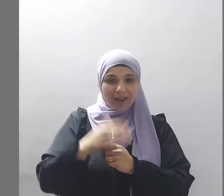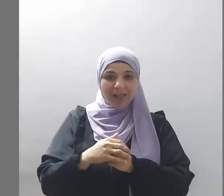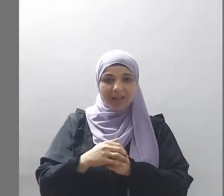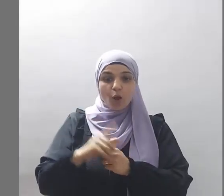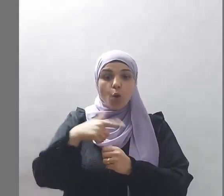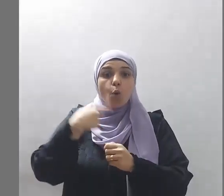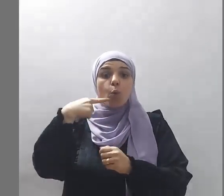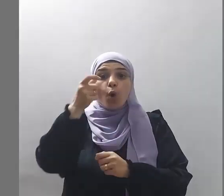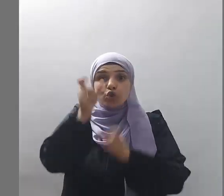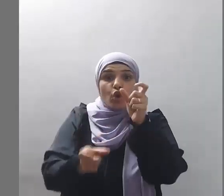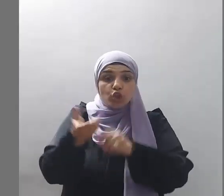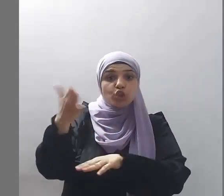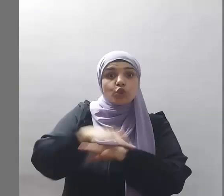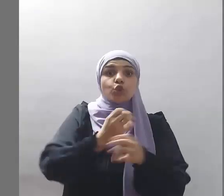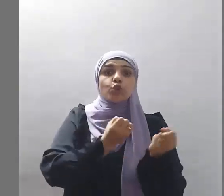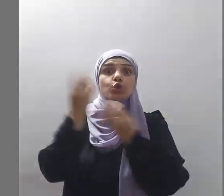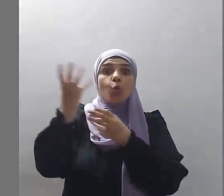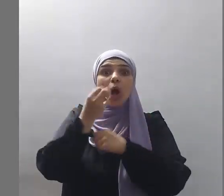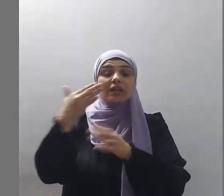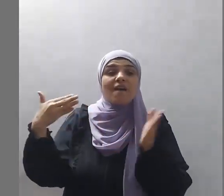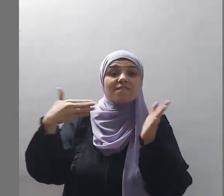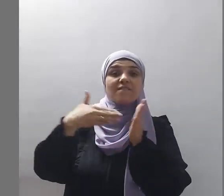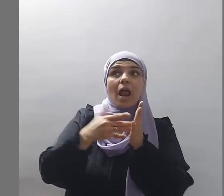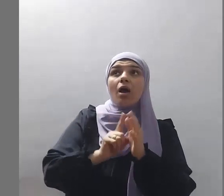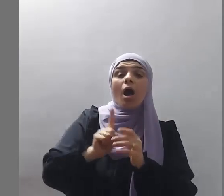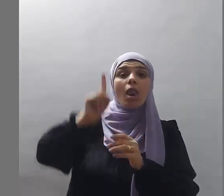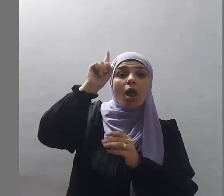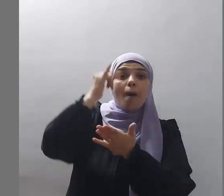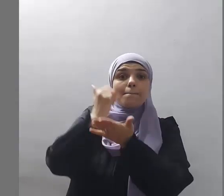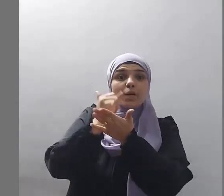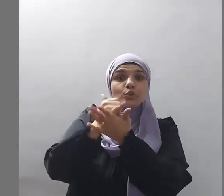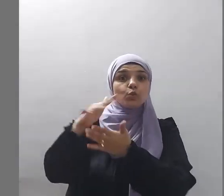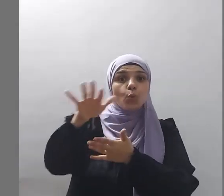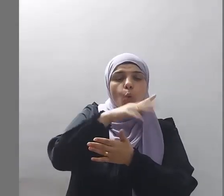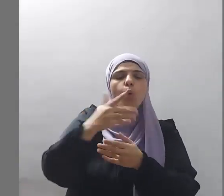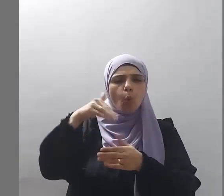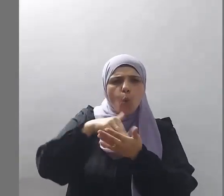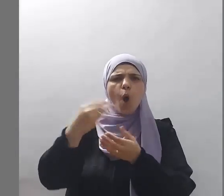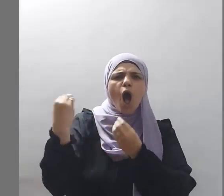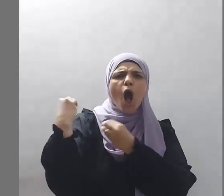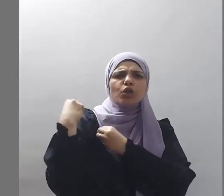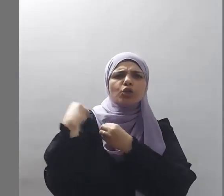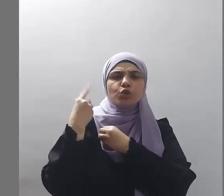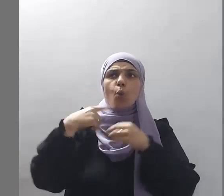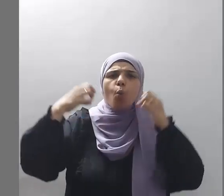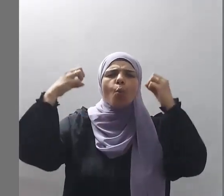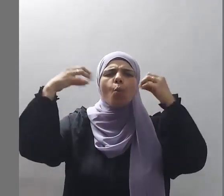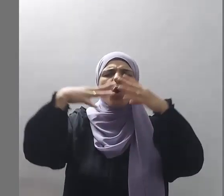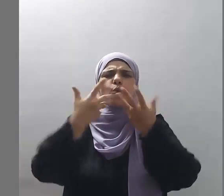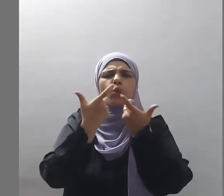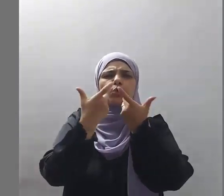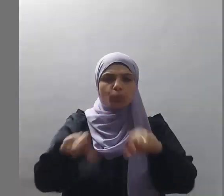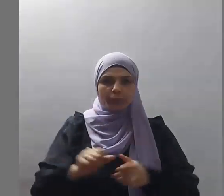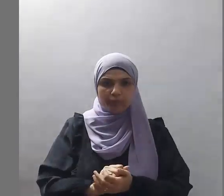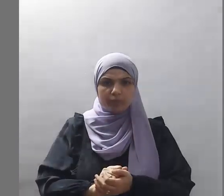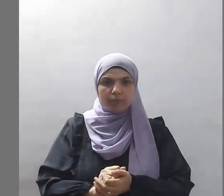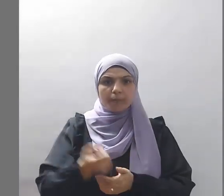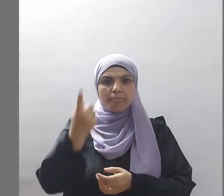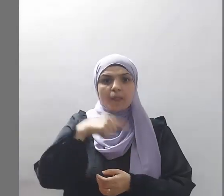والشهداء عند ربهم لهم أجرهم ونورهم. وهم رفقاء